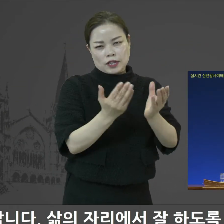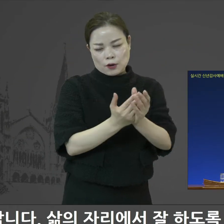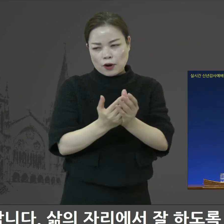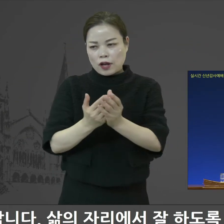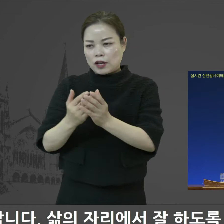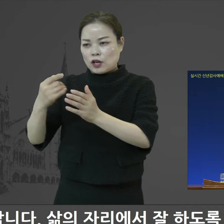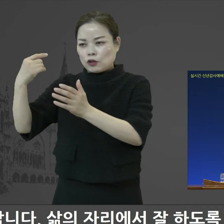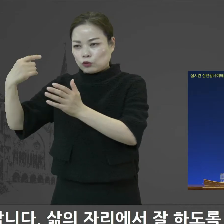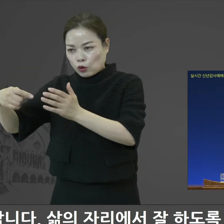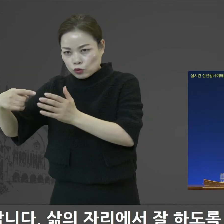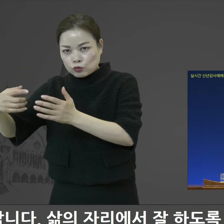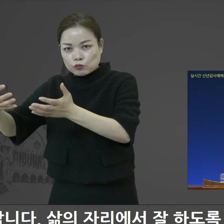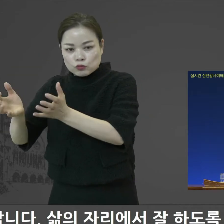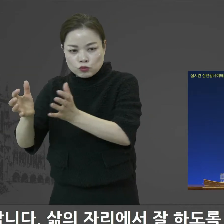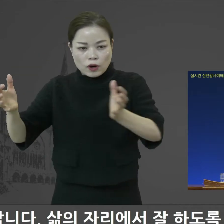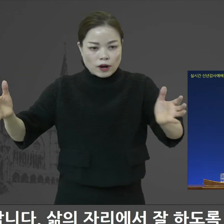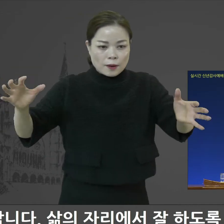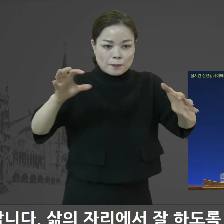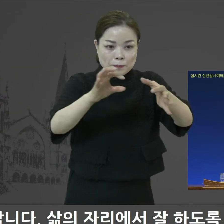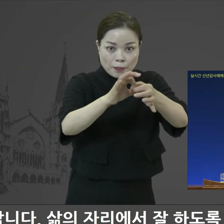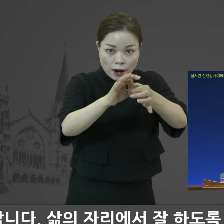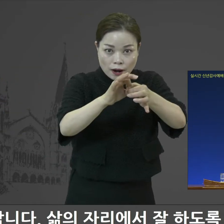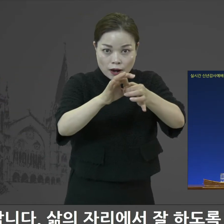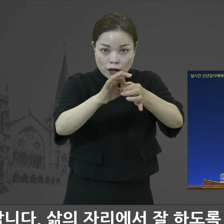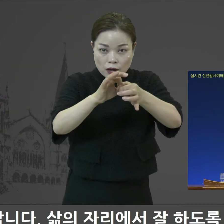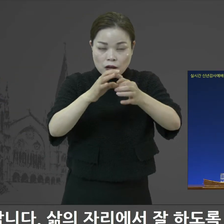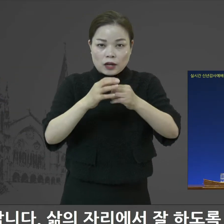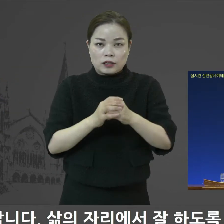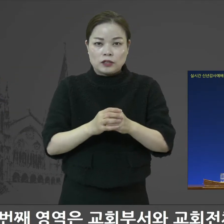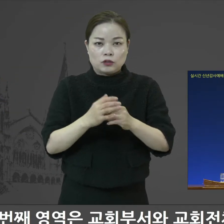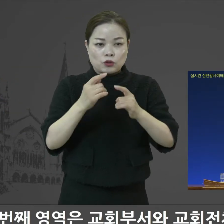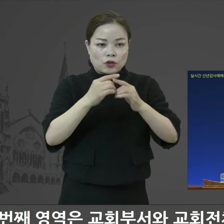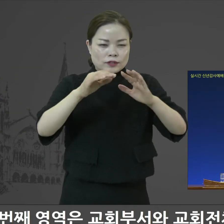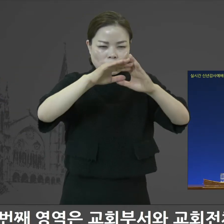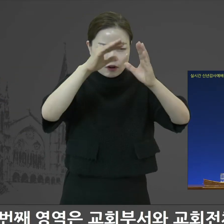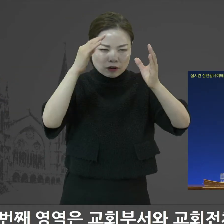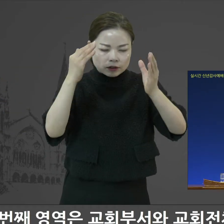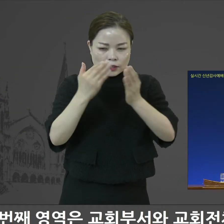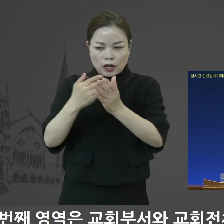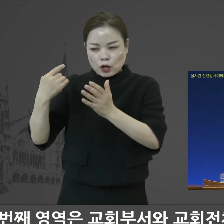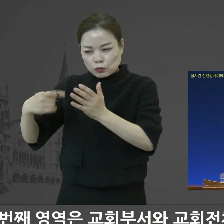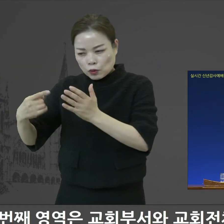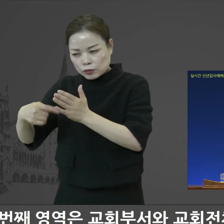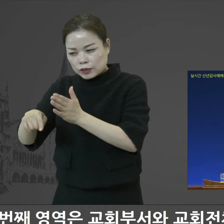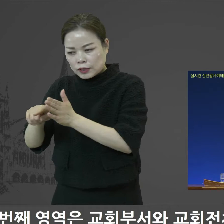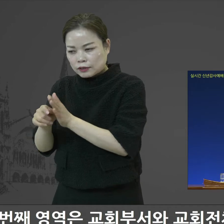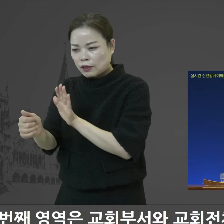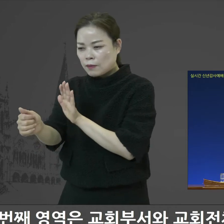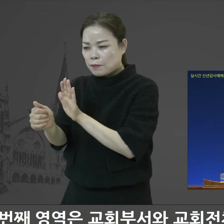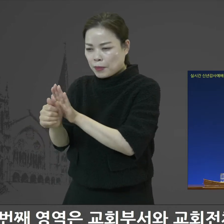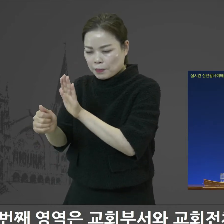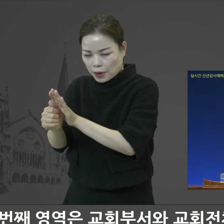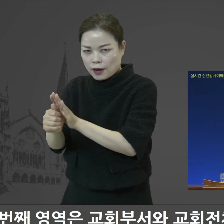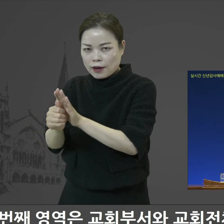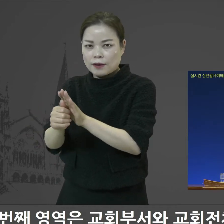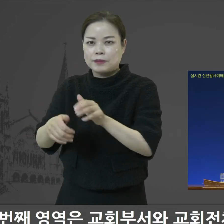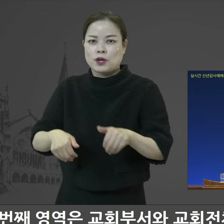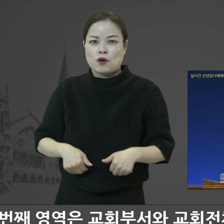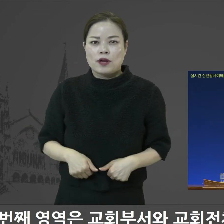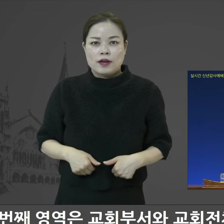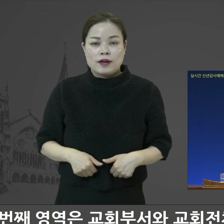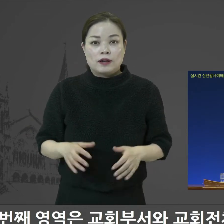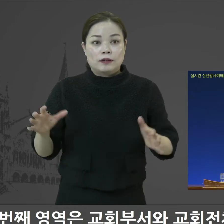교회 전체적인 일이 되어야 되고, 우리 교회 전체가 교육부를 알고 기도하고 지원해야 되겠죠.